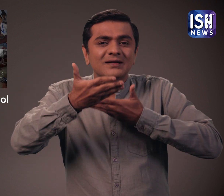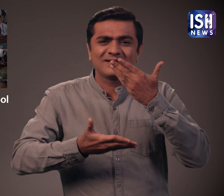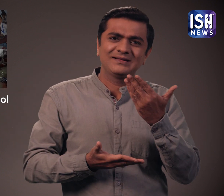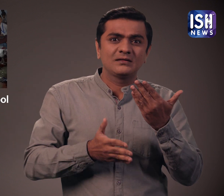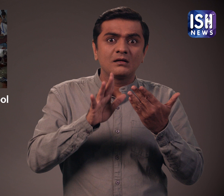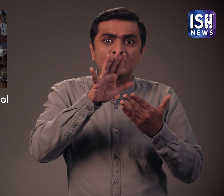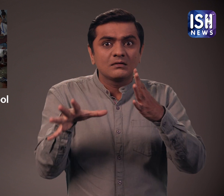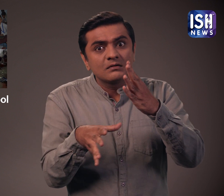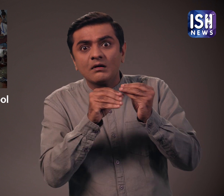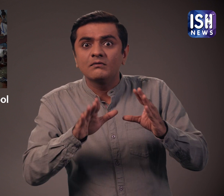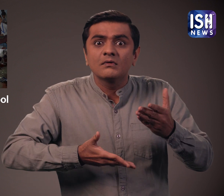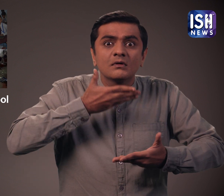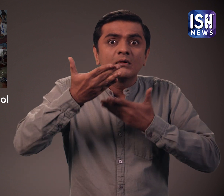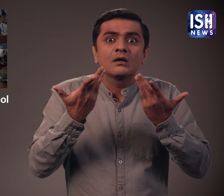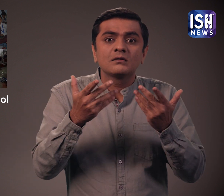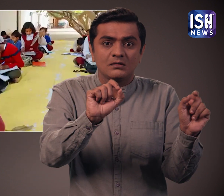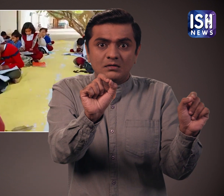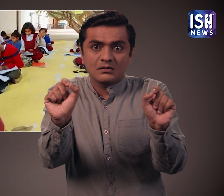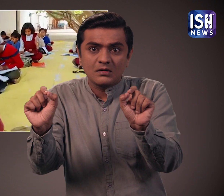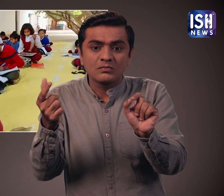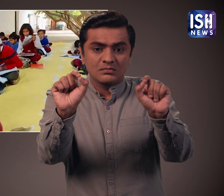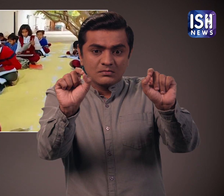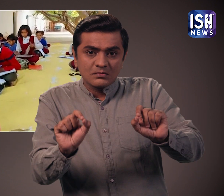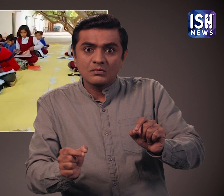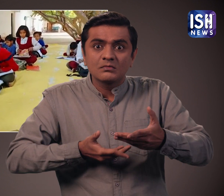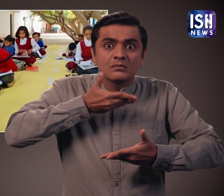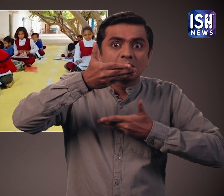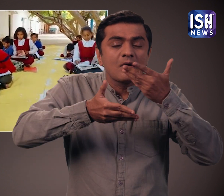वे एक ही समय में दोनों हाथों से लिखना भी सिखाते हैं